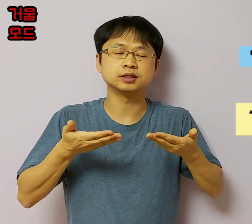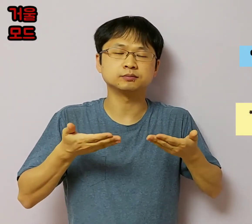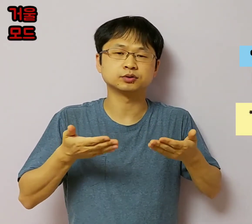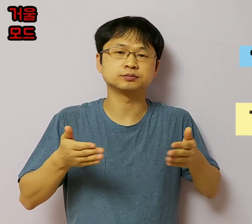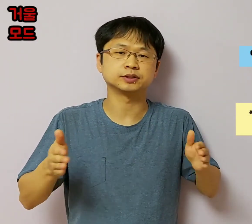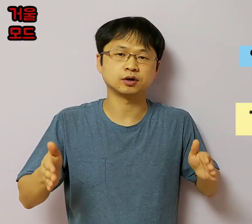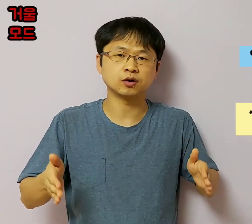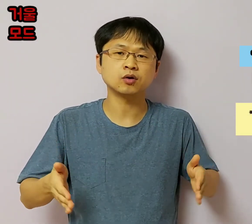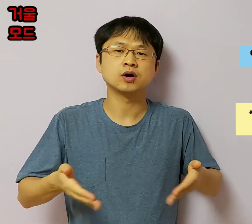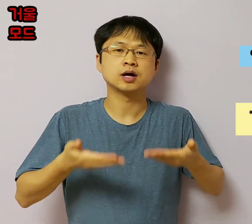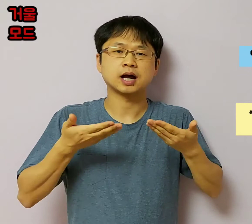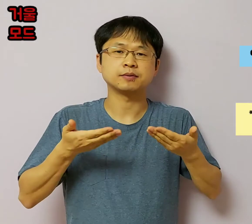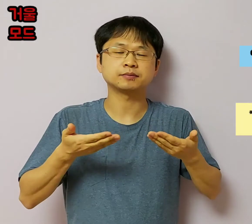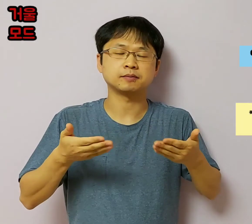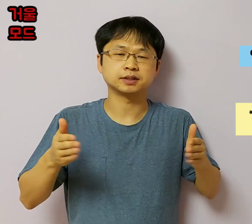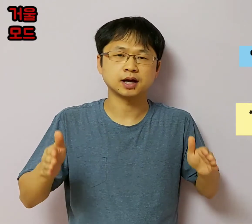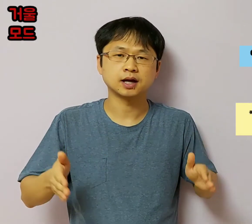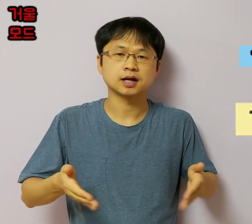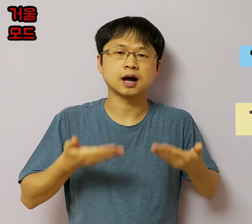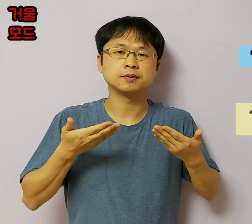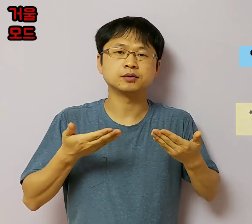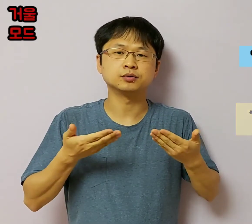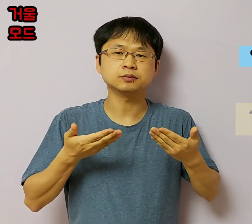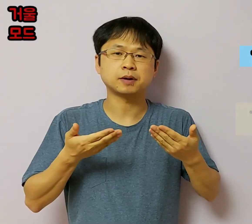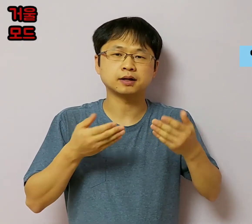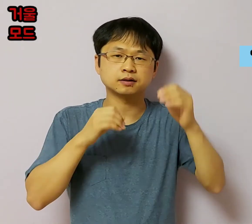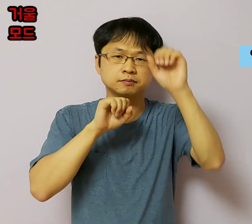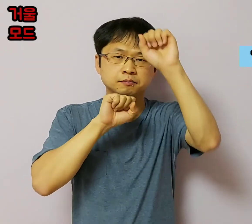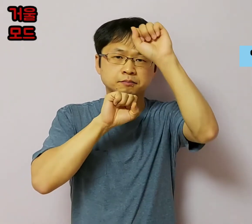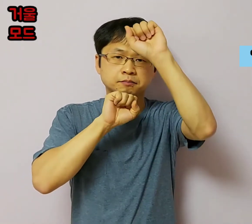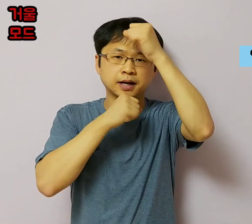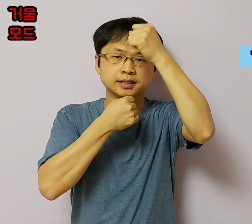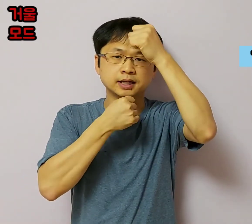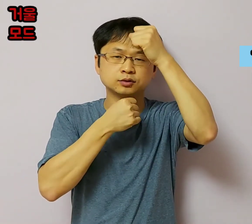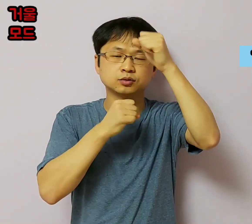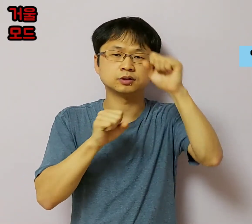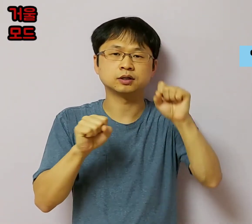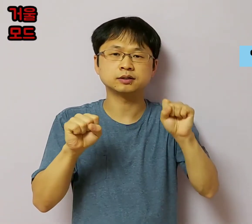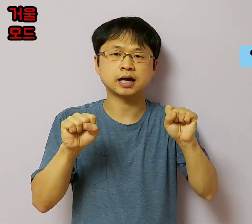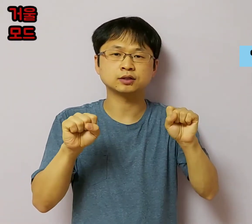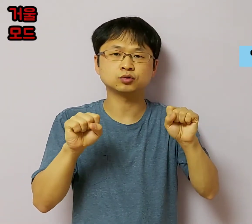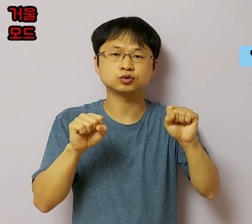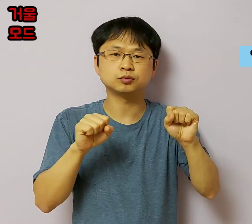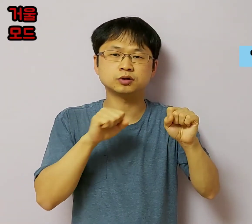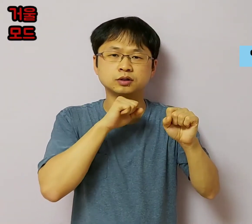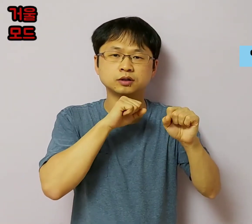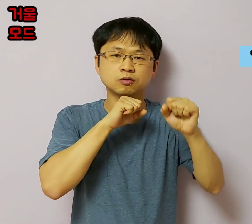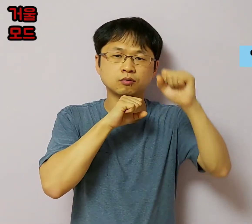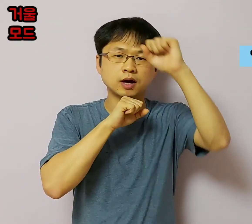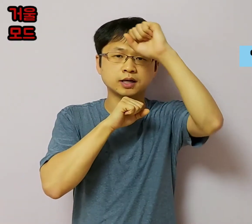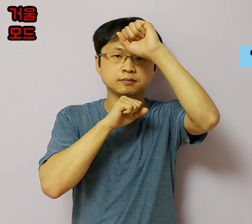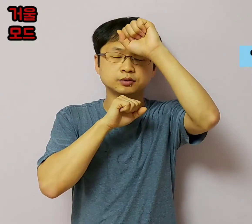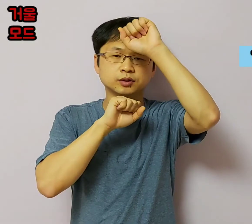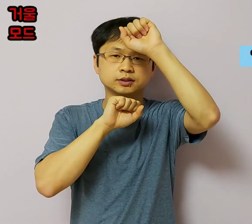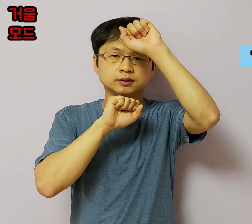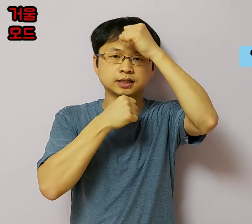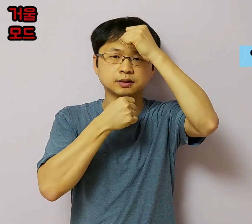들리는 모습이죠. 가볍다입니다. 가벼운 발걸음. 발이라는 손은 양손 주먹을 턱과 이마 쪽에서 살짝